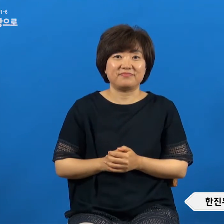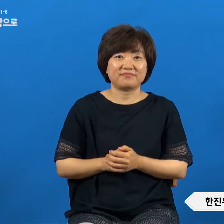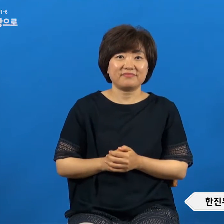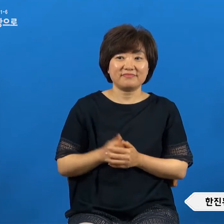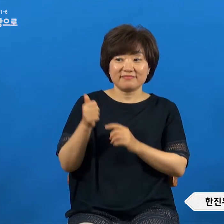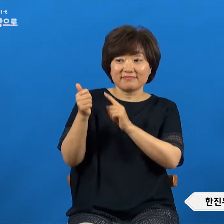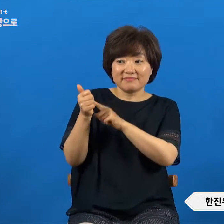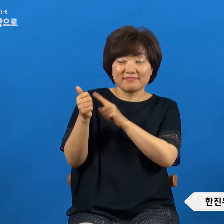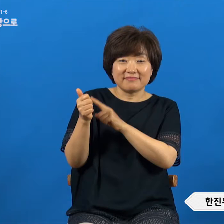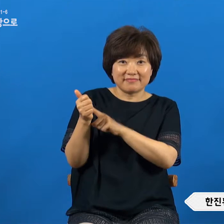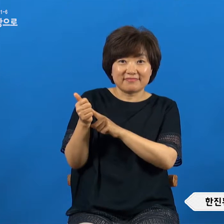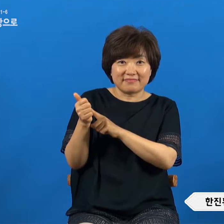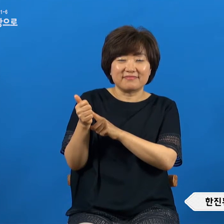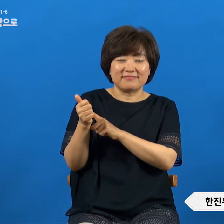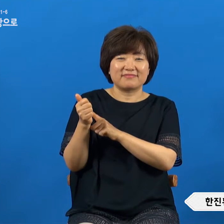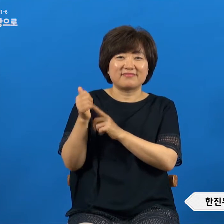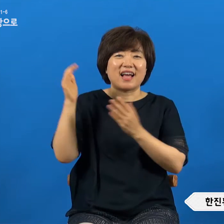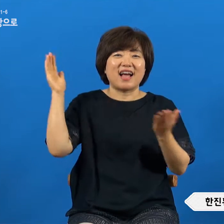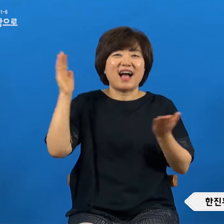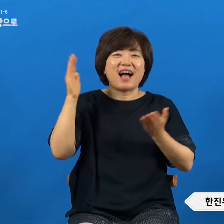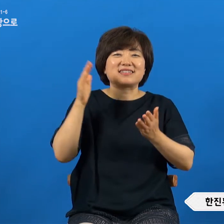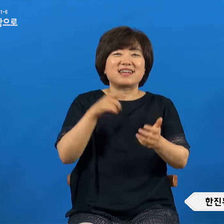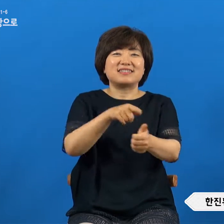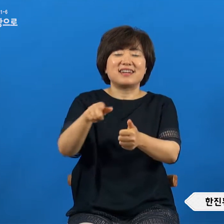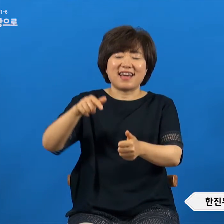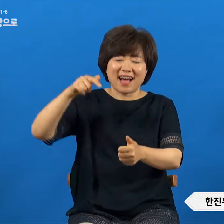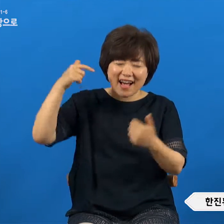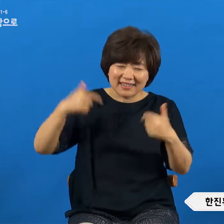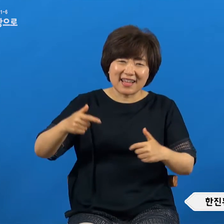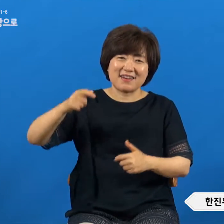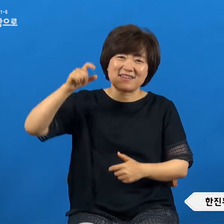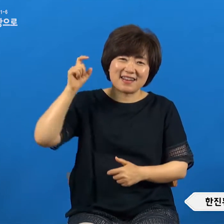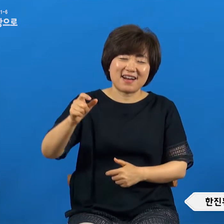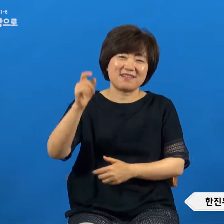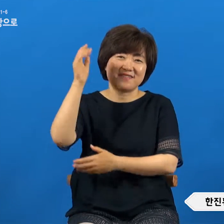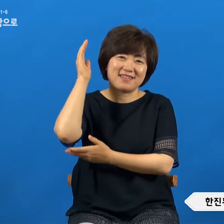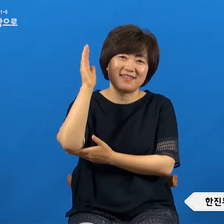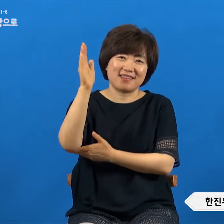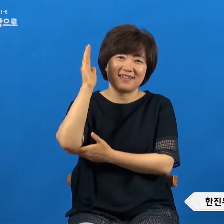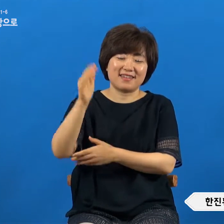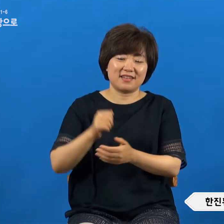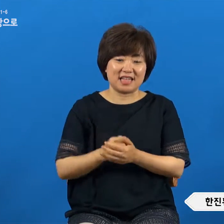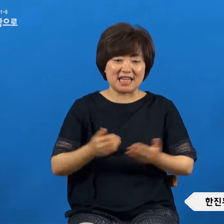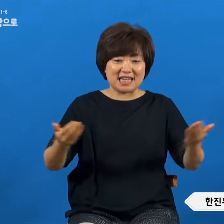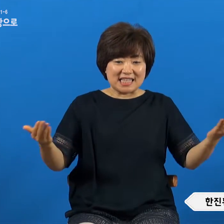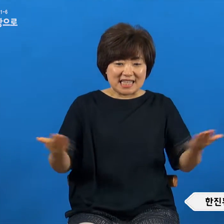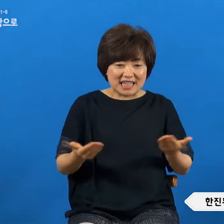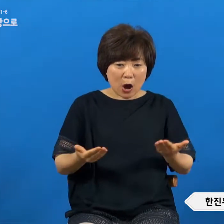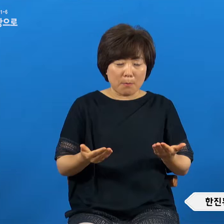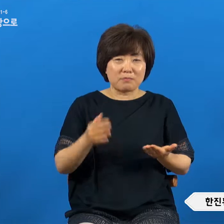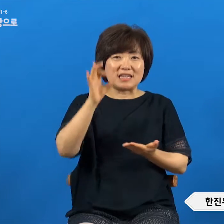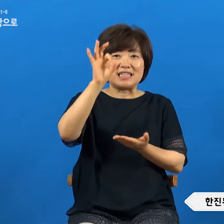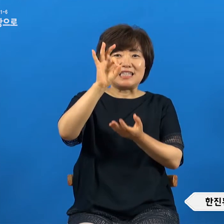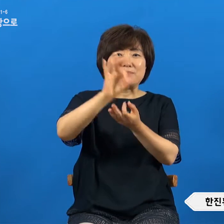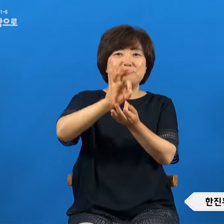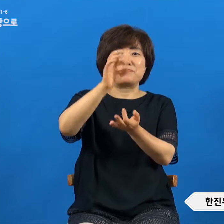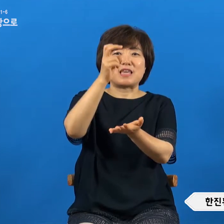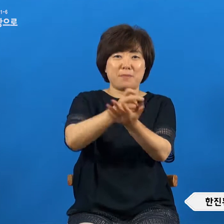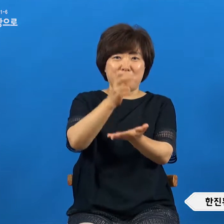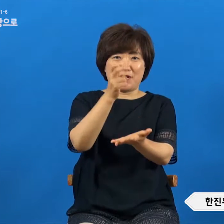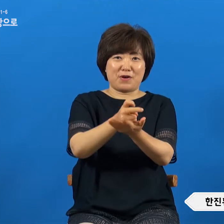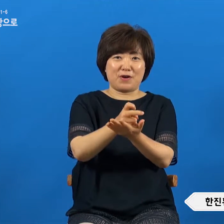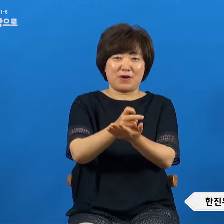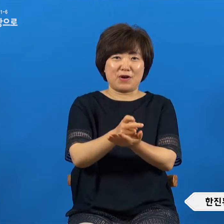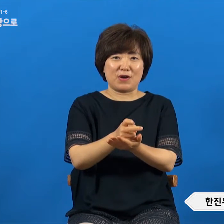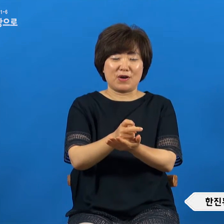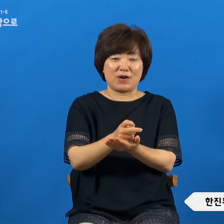그분이 이 학생들에게 늘 강조하던 직업 10계명이라는 것이 있습니다.